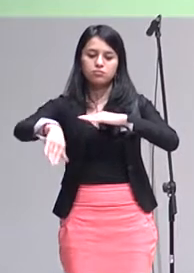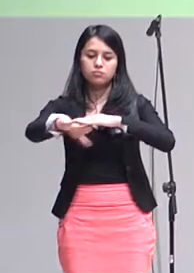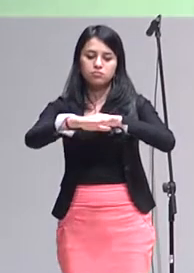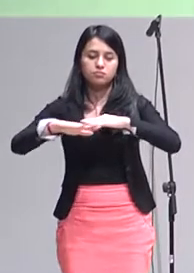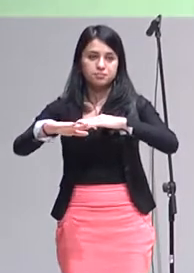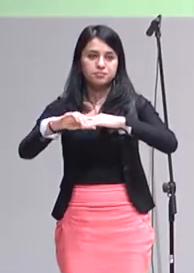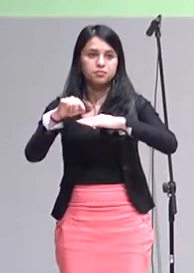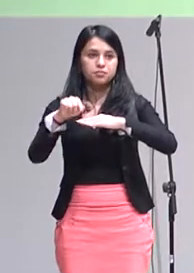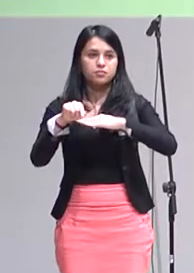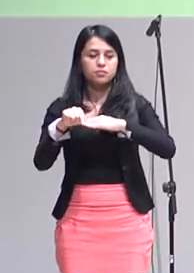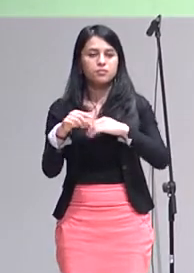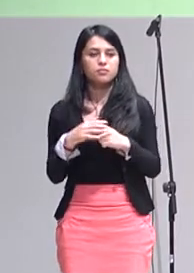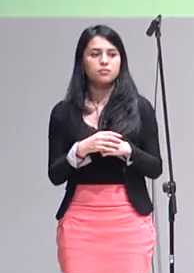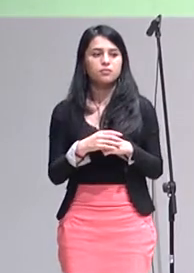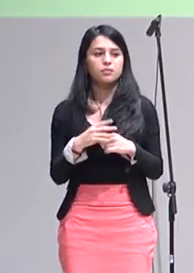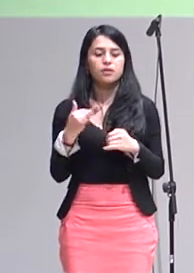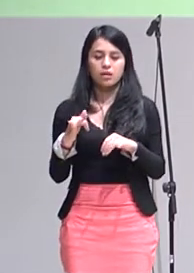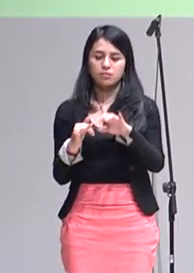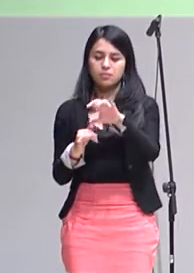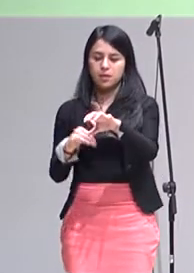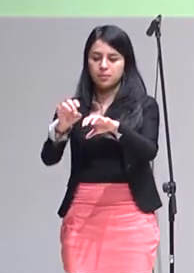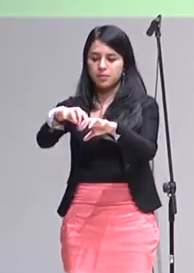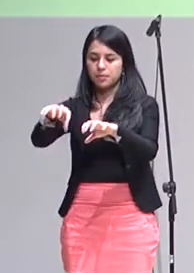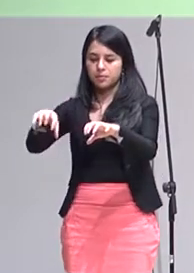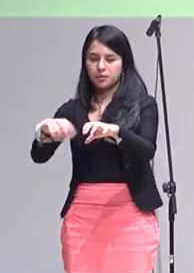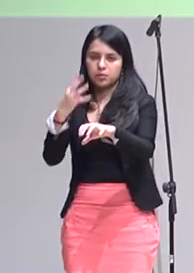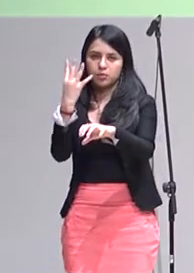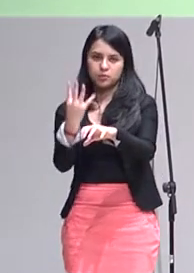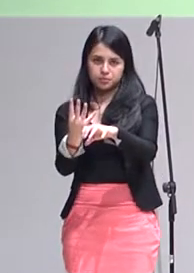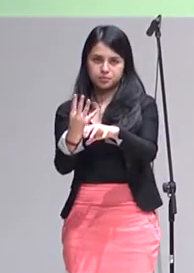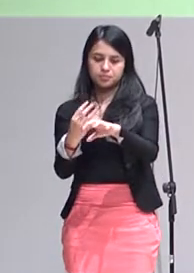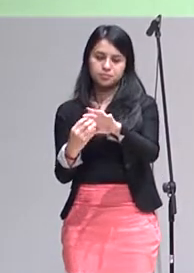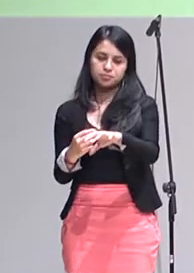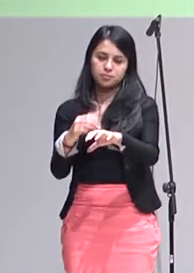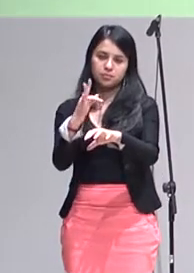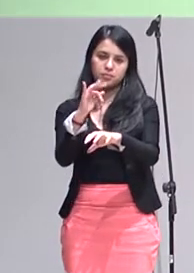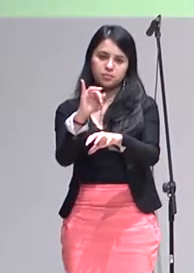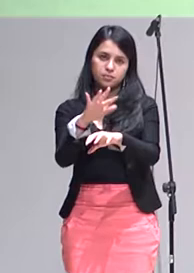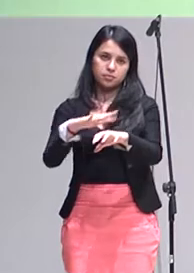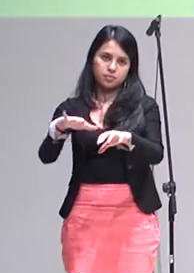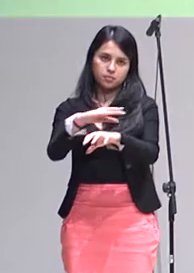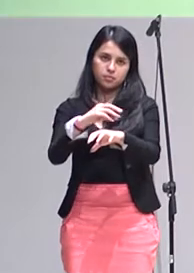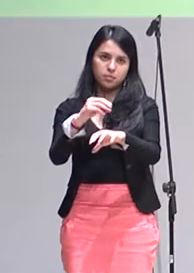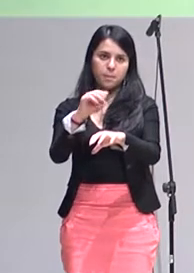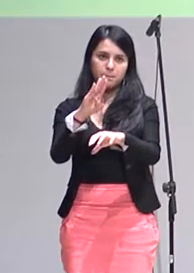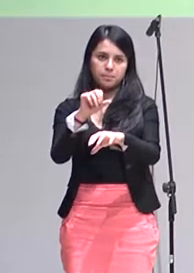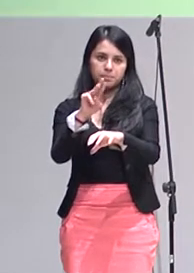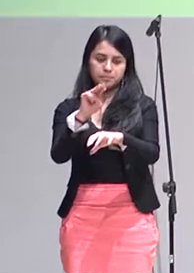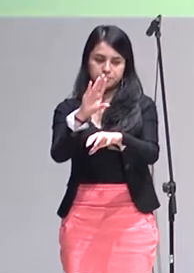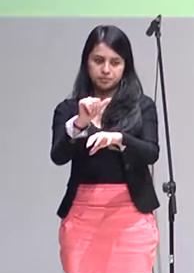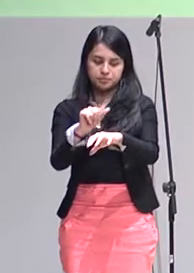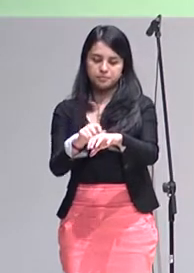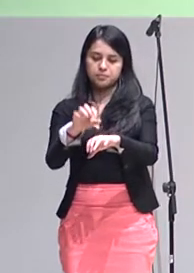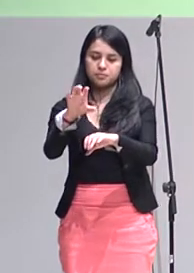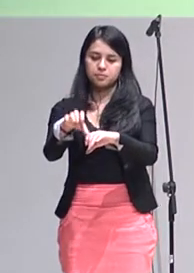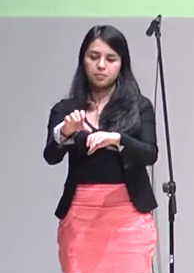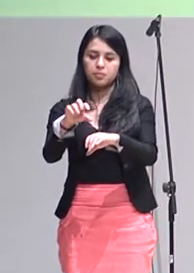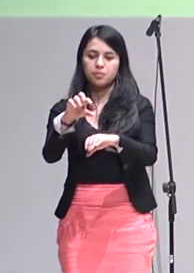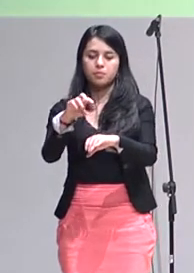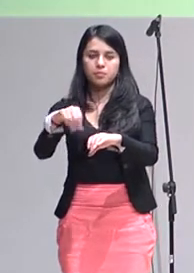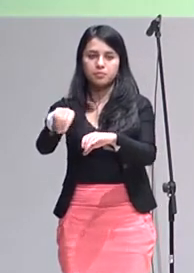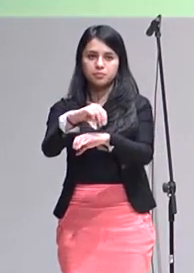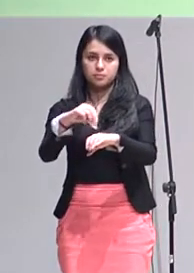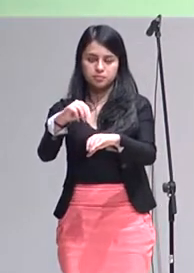Bomba está conformado por 4 corregimientos. Corregimiento de Tierra Bomba como tal, corregimiento de Punta Arena,